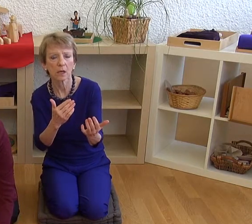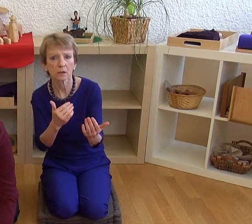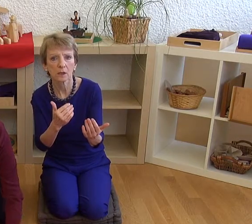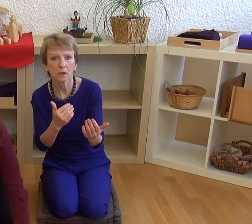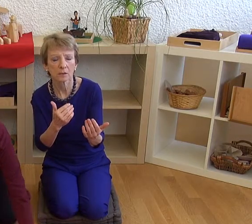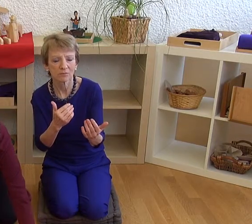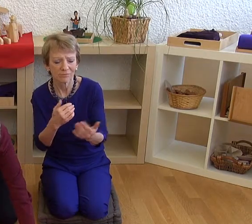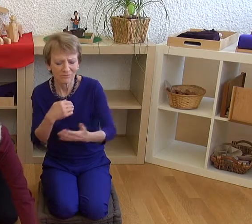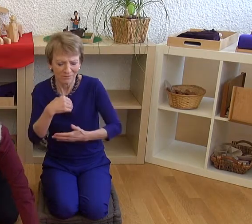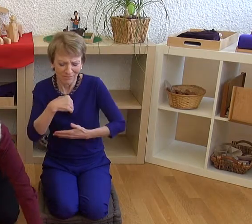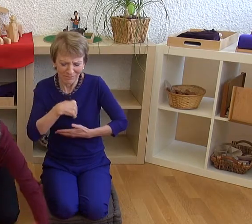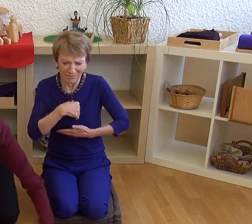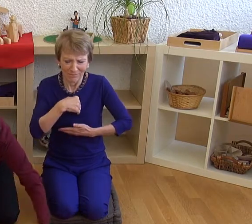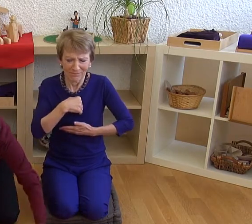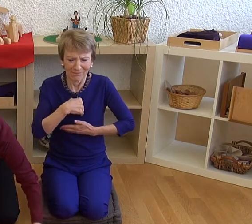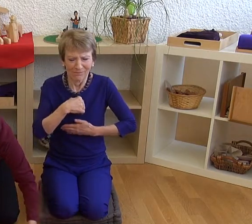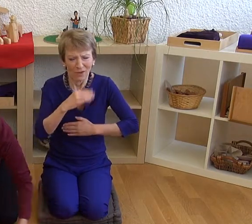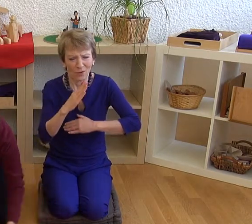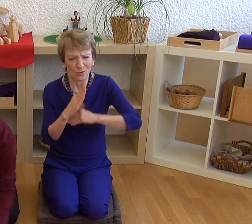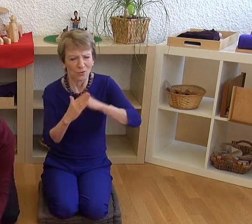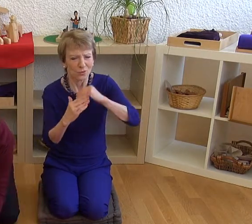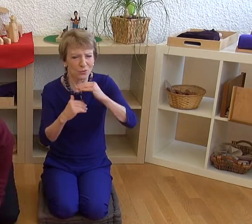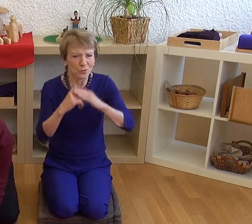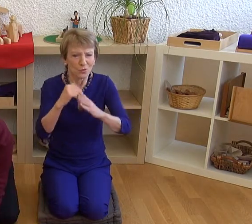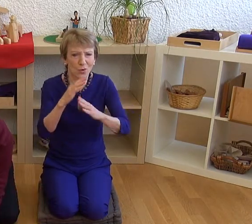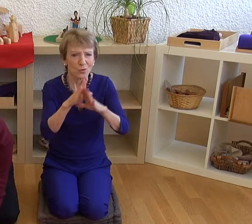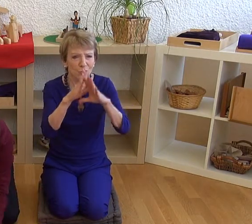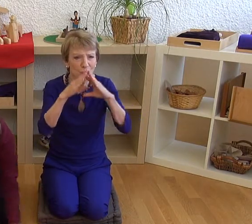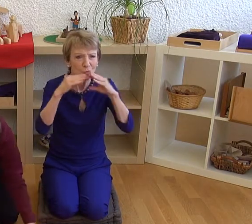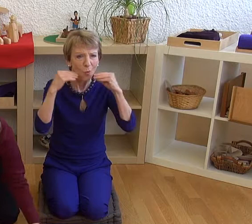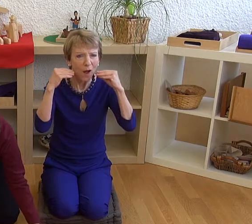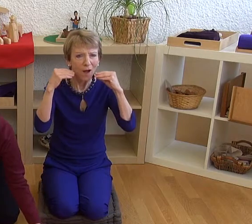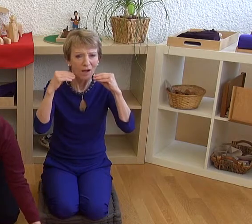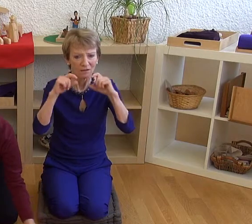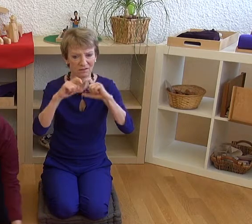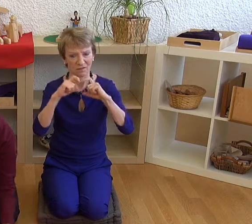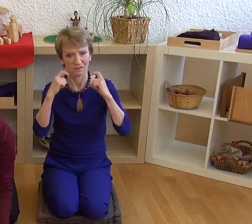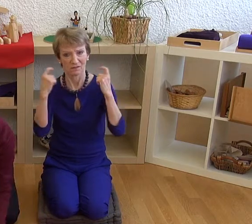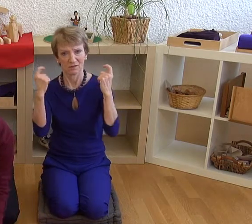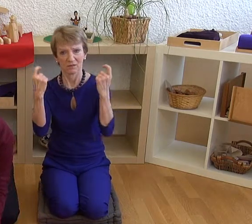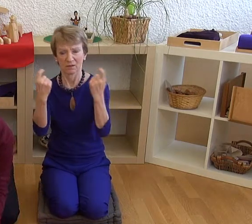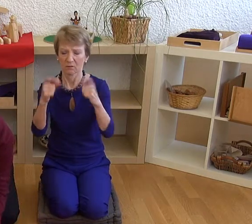Ils étaient remplis de joie et sont allés prier au temple.